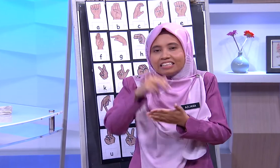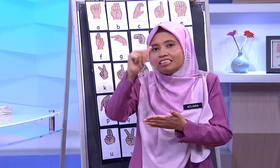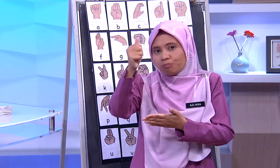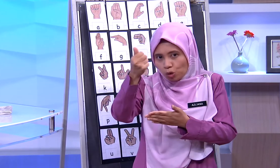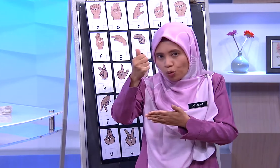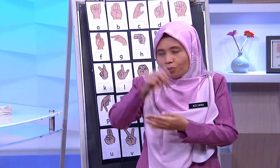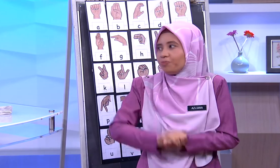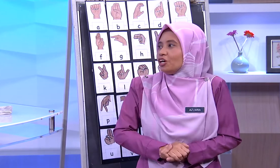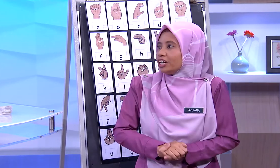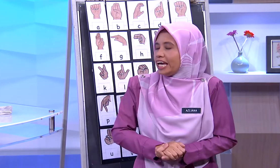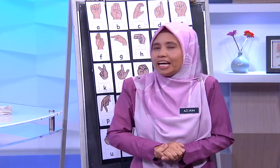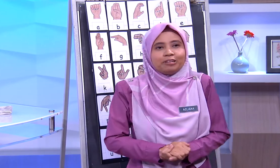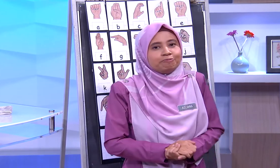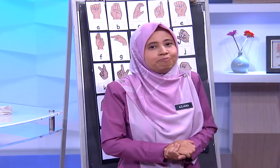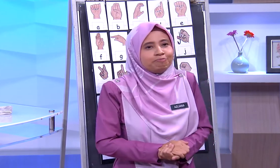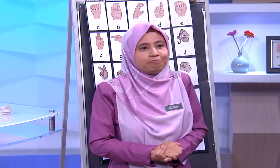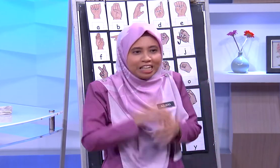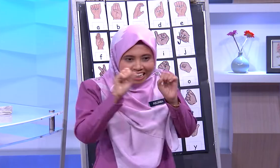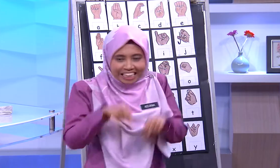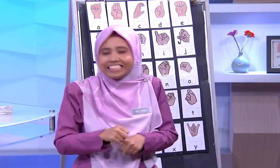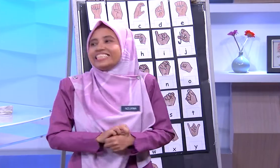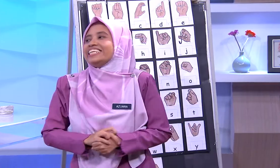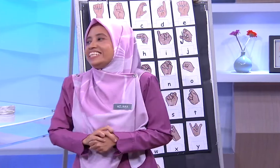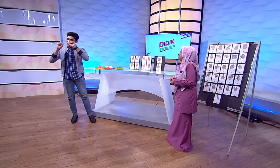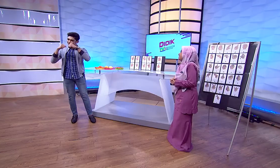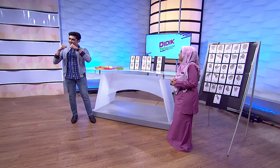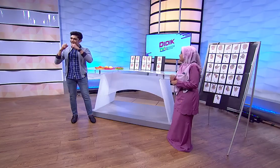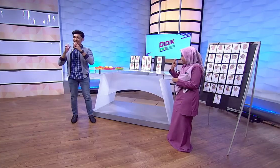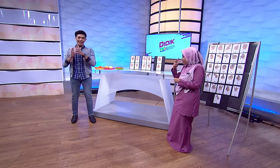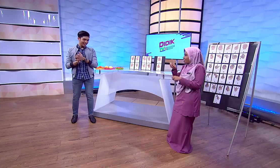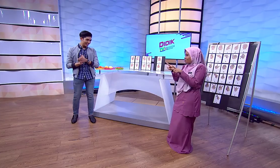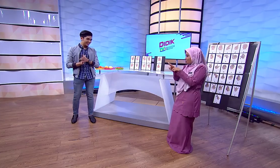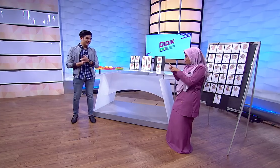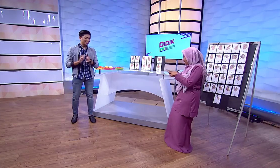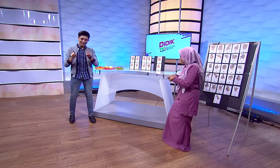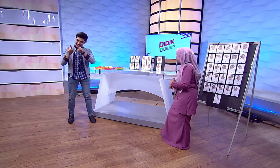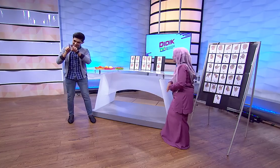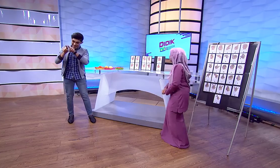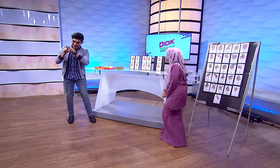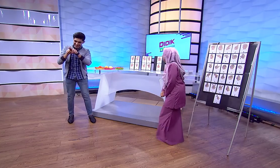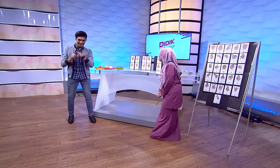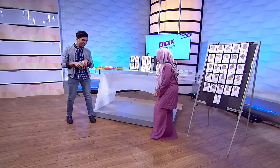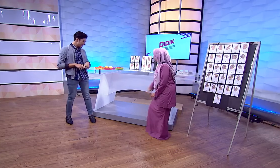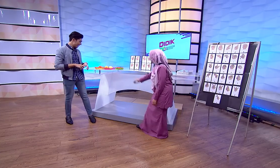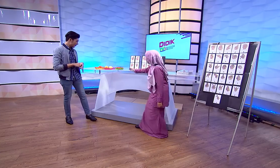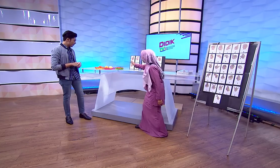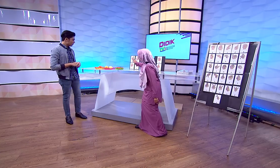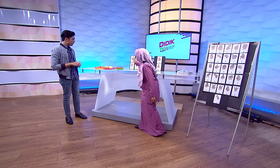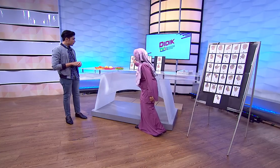10 Oke 10 boleh boleh boleh tengok sama-sama ya ini